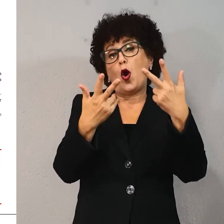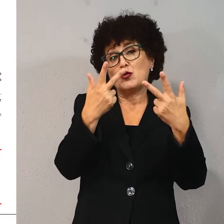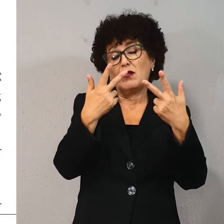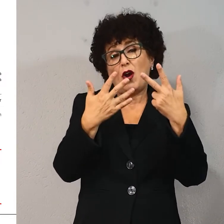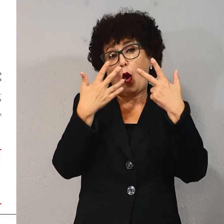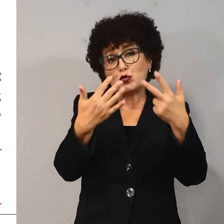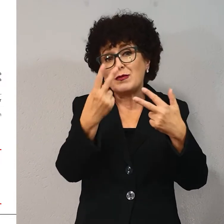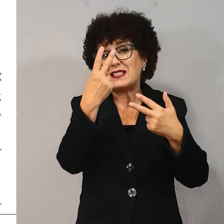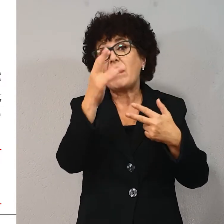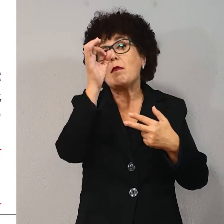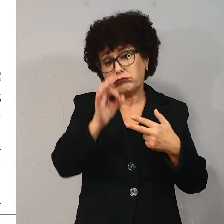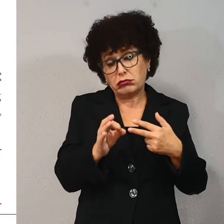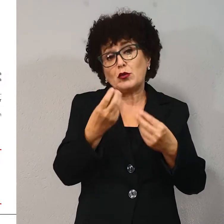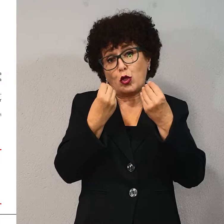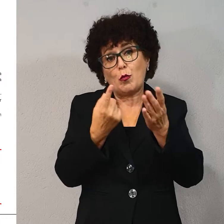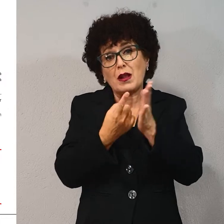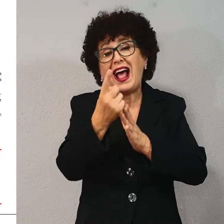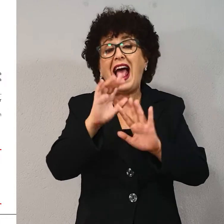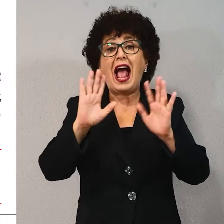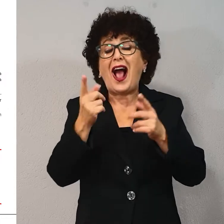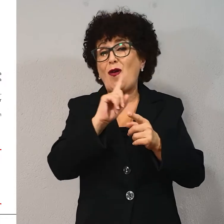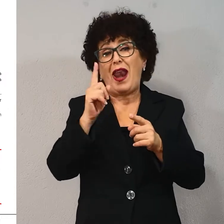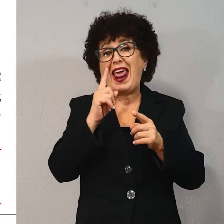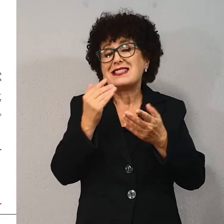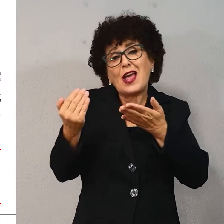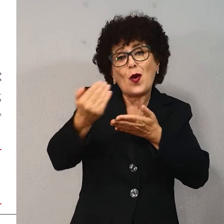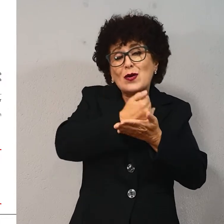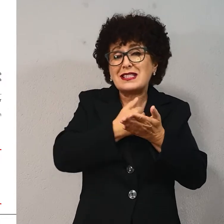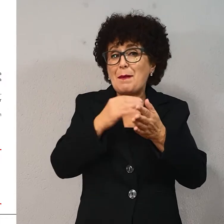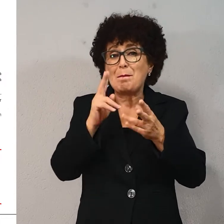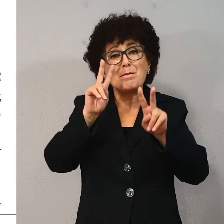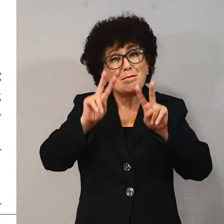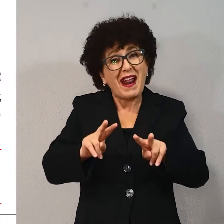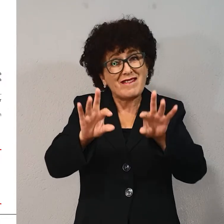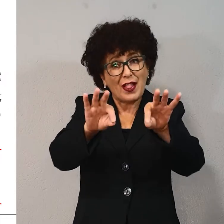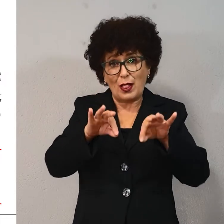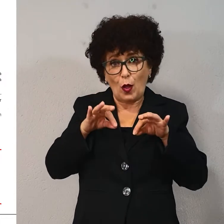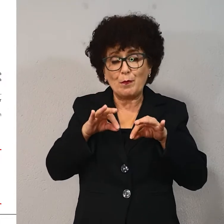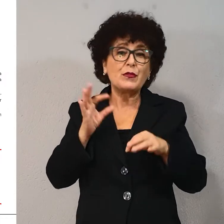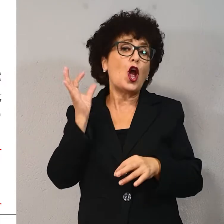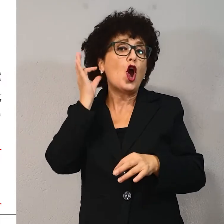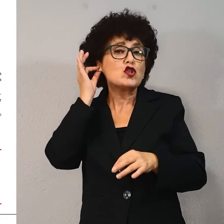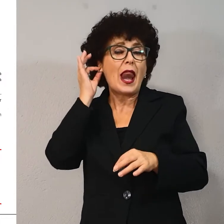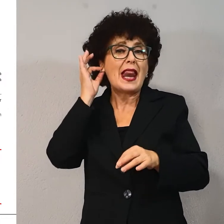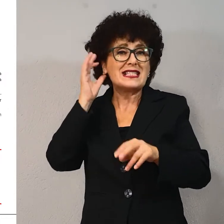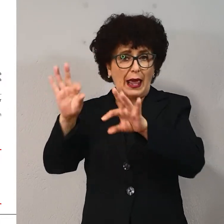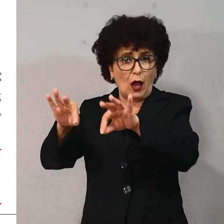82% ефикасен кога не се користи правилно. Женски кондом